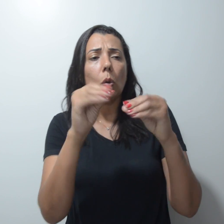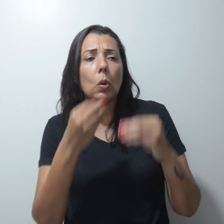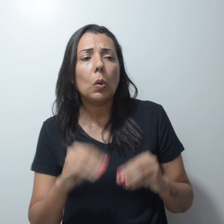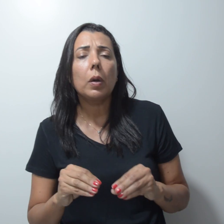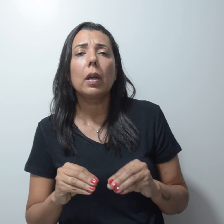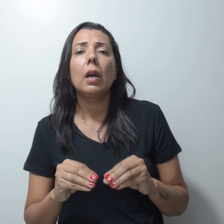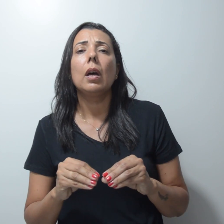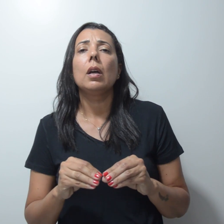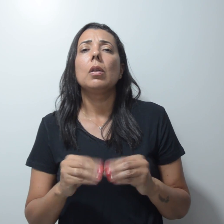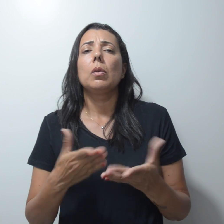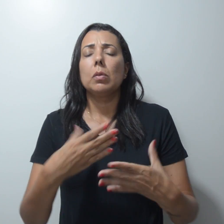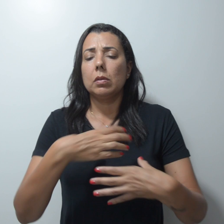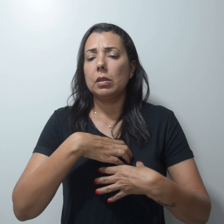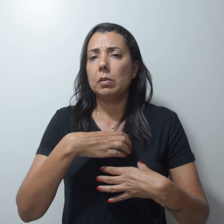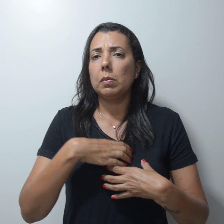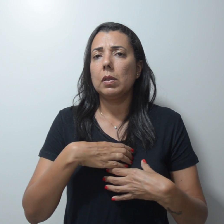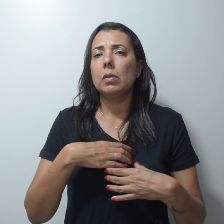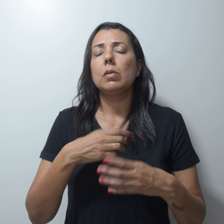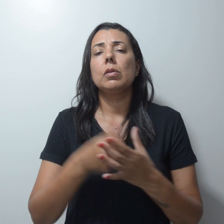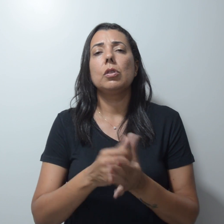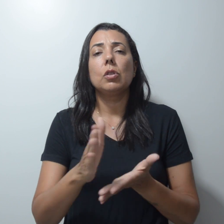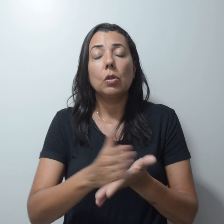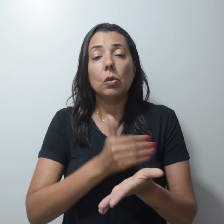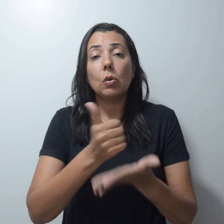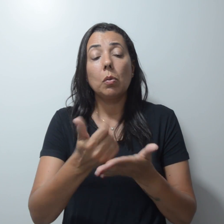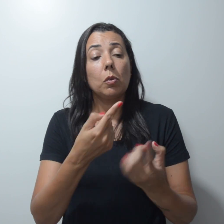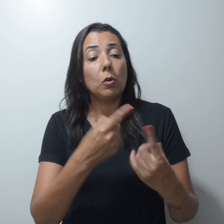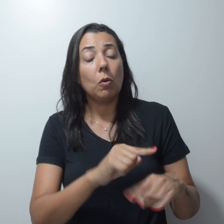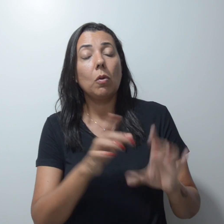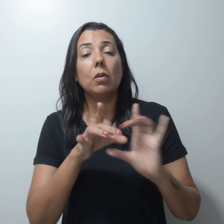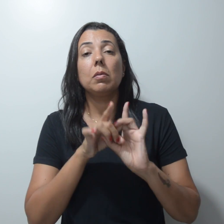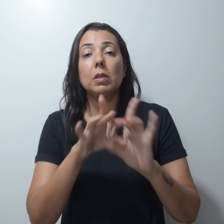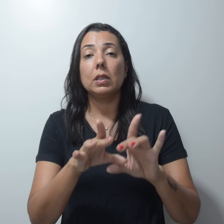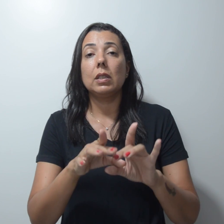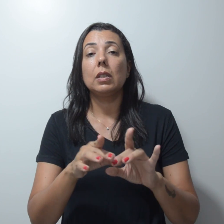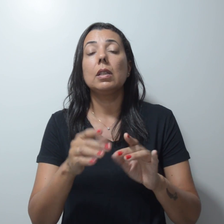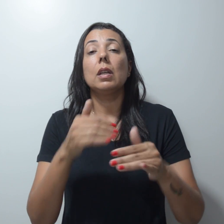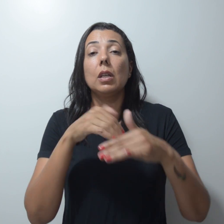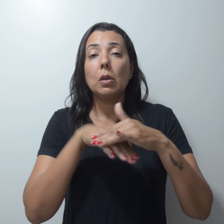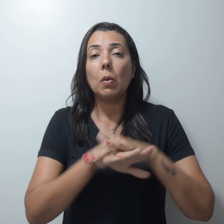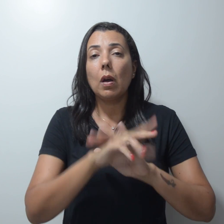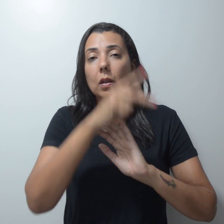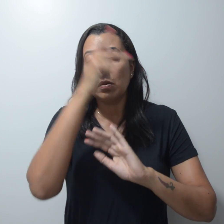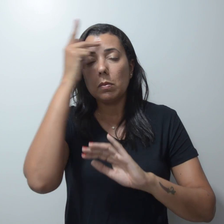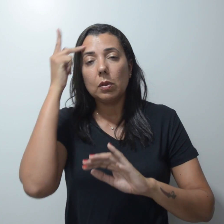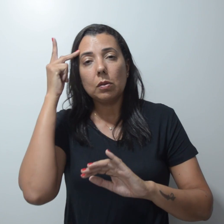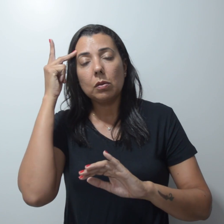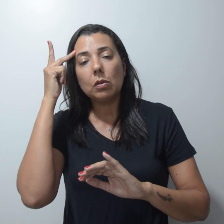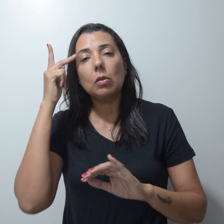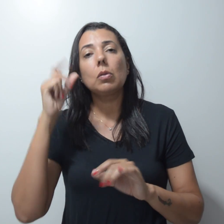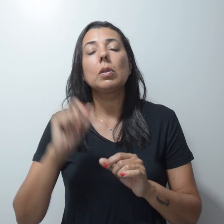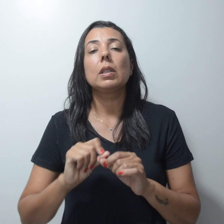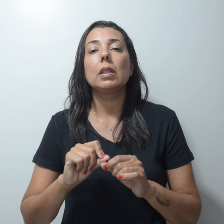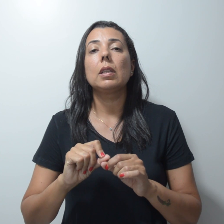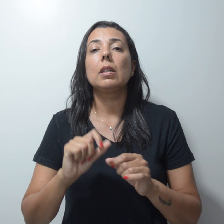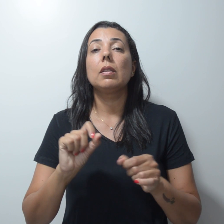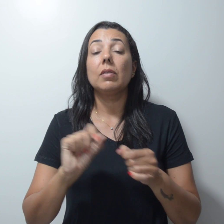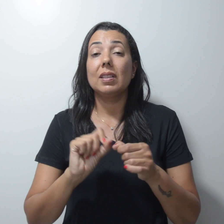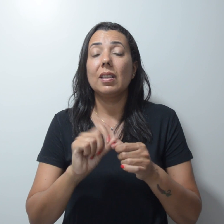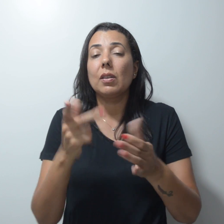golpe contra a democracia e abrigam indivíduos que protagonizaram atos de vandalismo contra